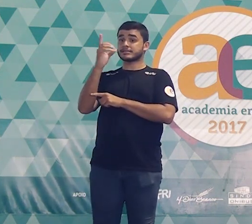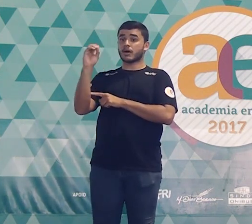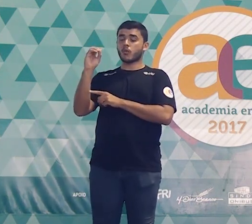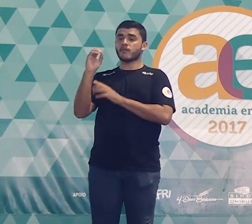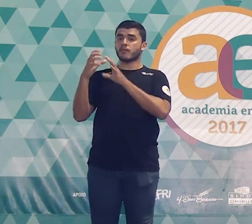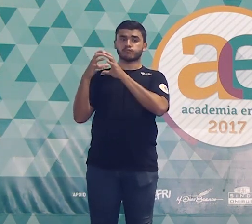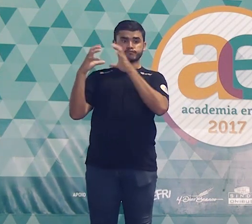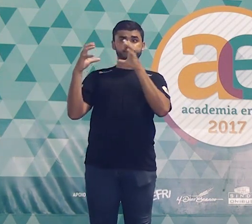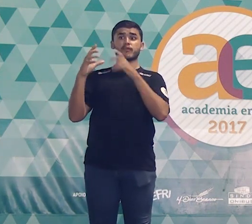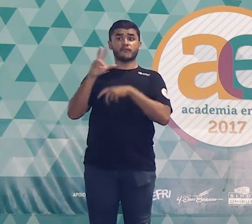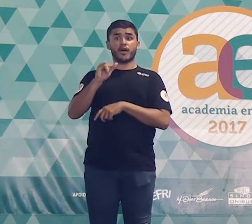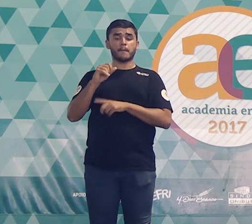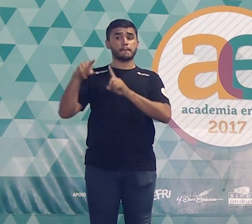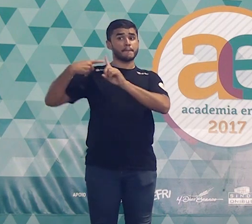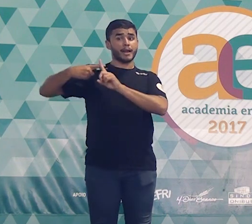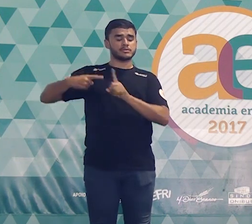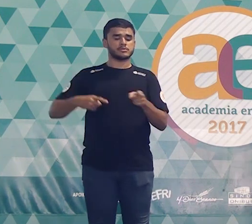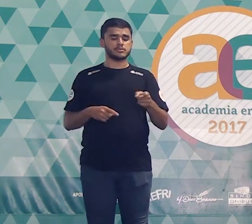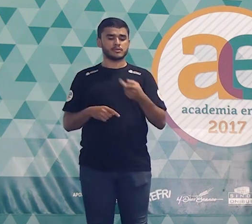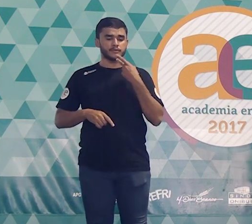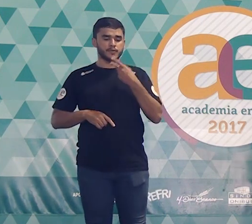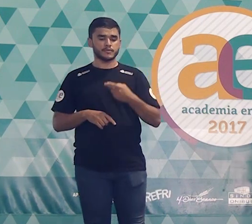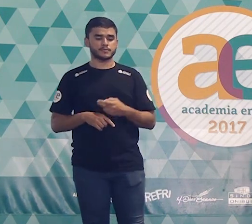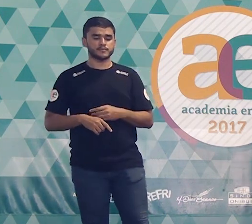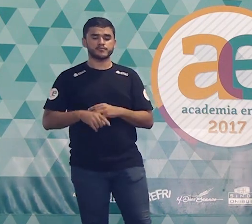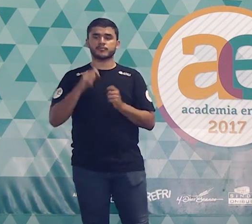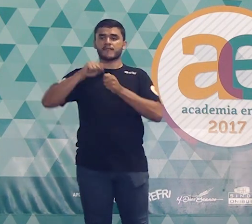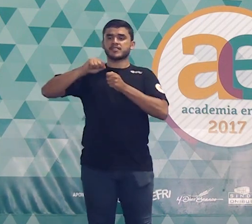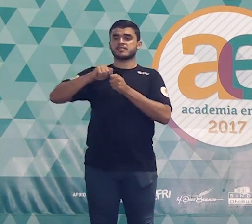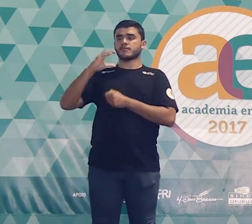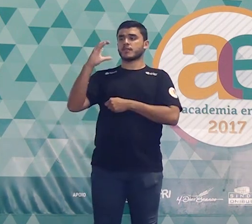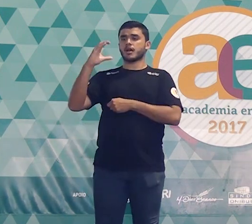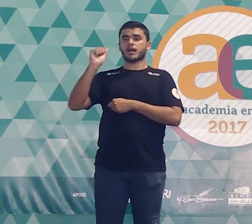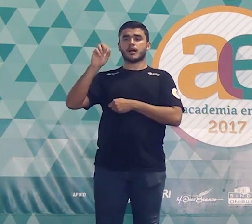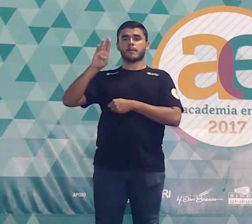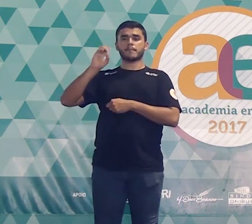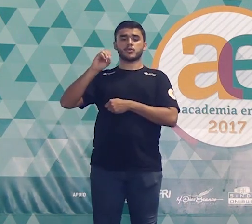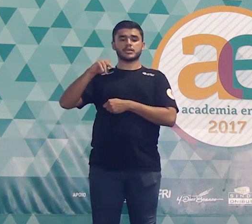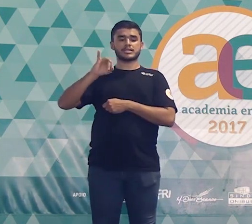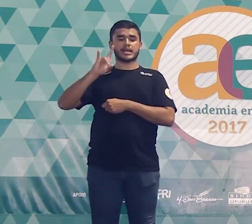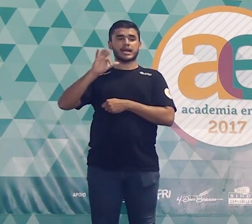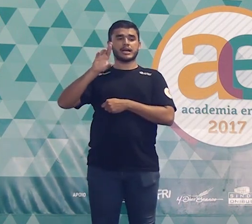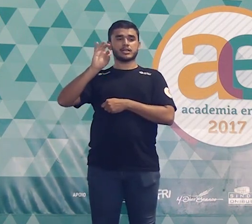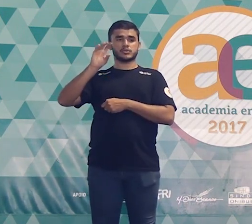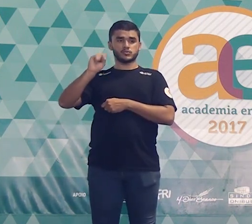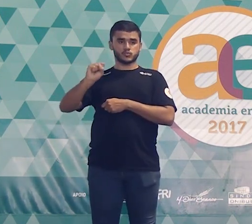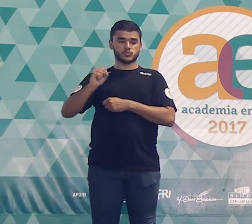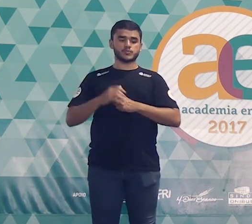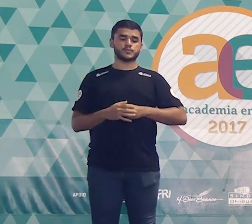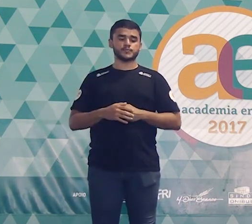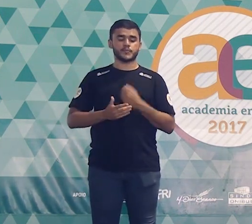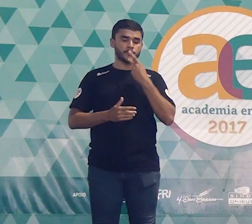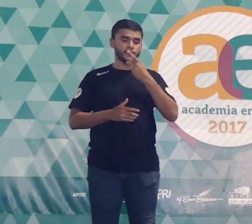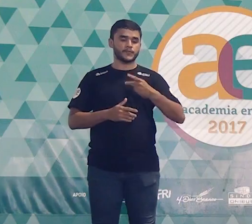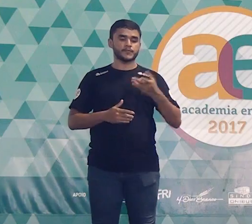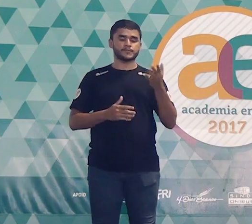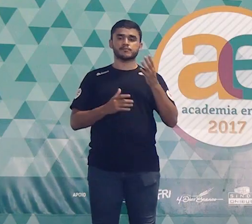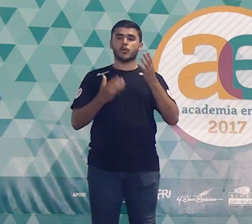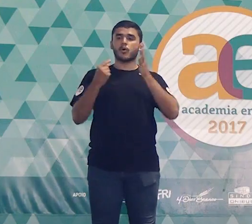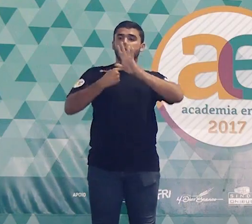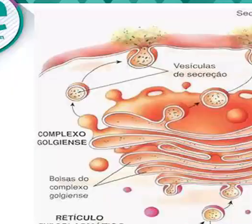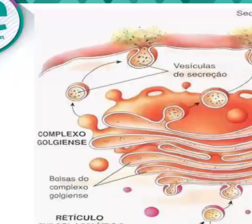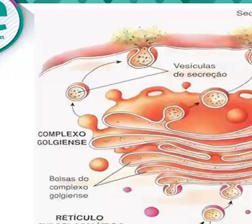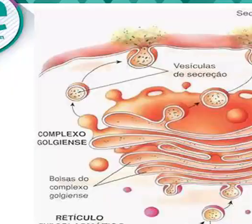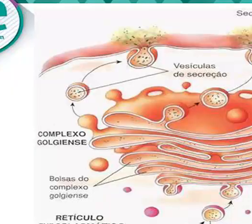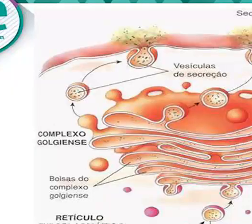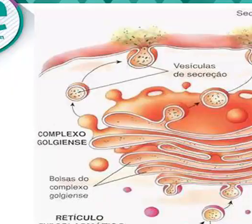maior quantidade. E a síntese de carboidratos, tá bom? Aqui você tem, por exemplo, a parte do